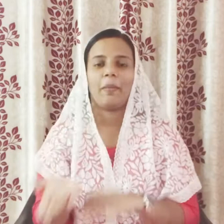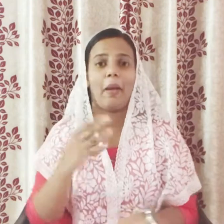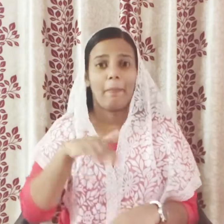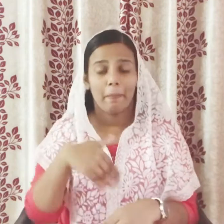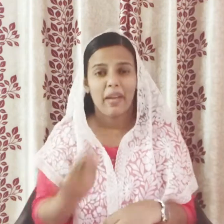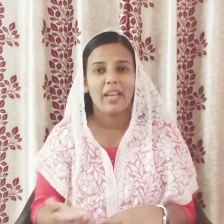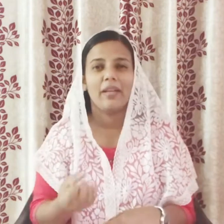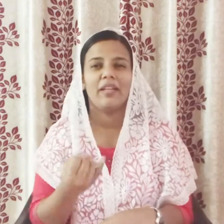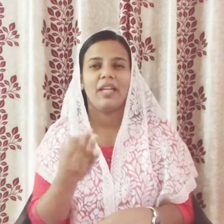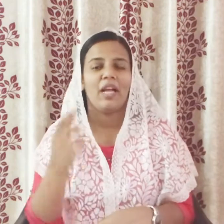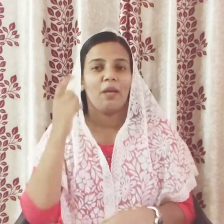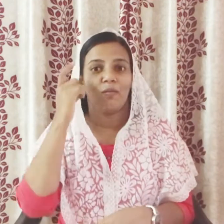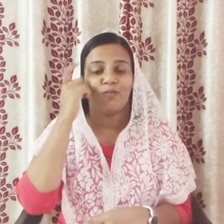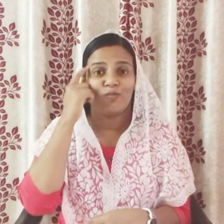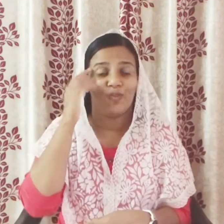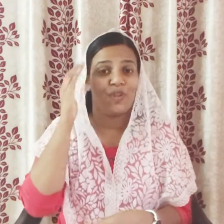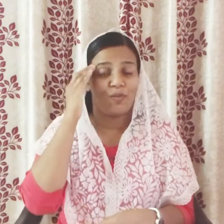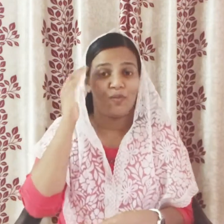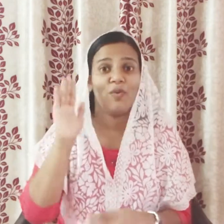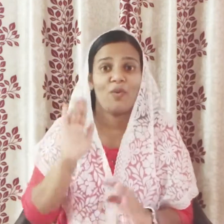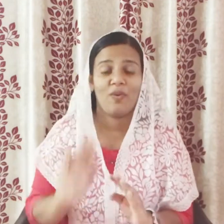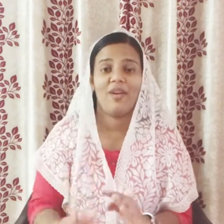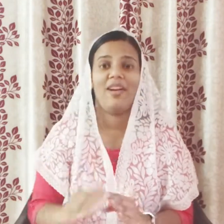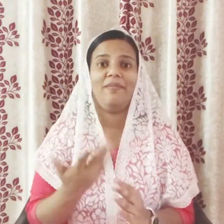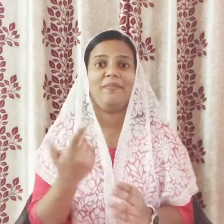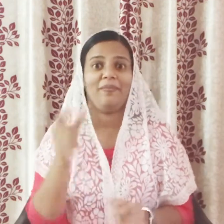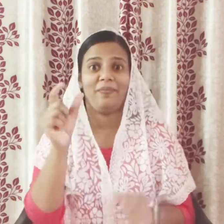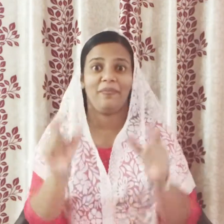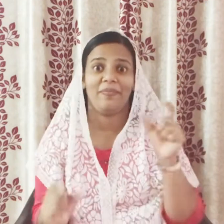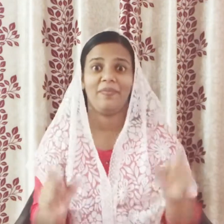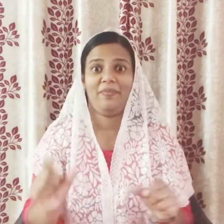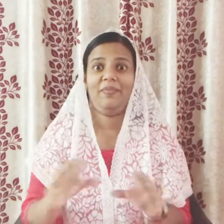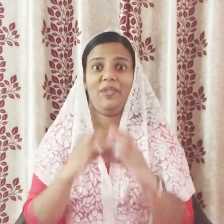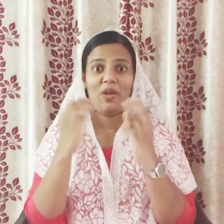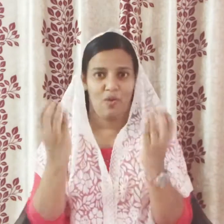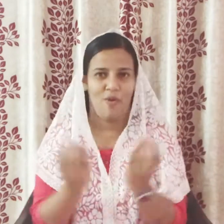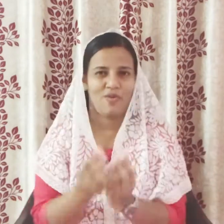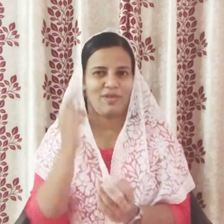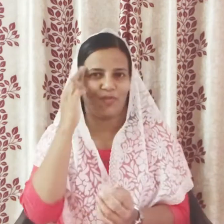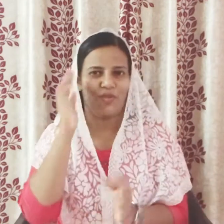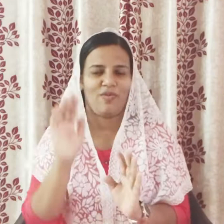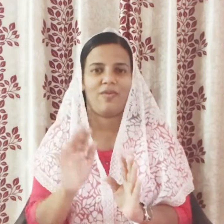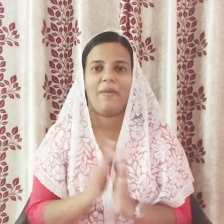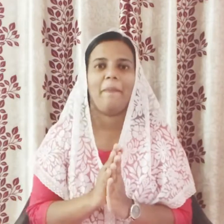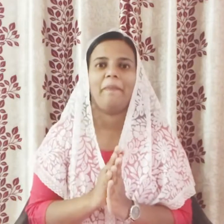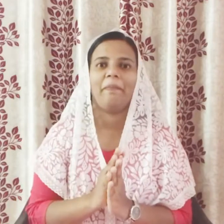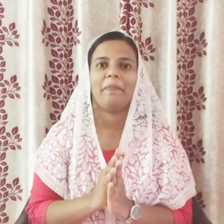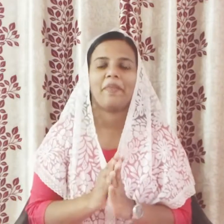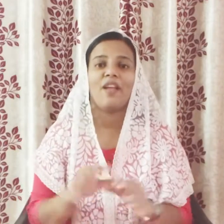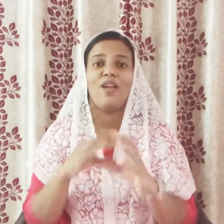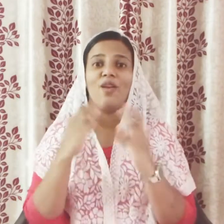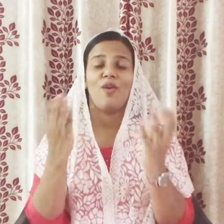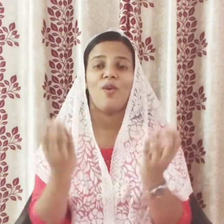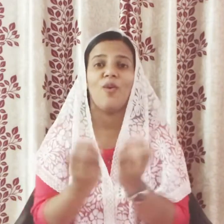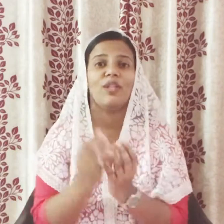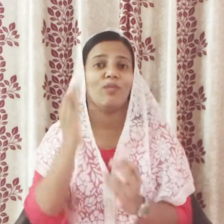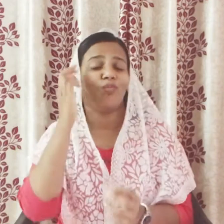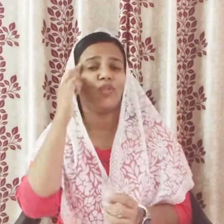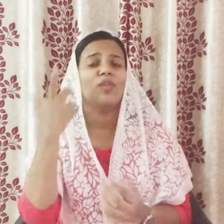അടുത്ത വാക്ക് പറയുന്നു, എന്നാൽ ബുദ്ധിമാന്മാർ, ആമൻ ഇവിടെ പറയുന്ന ബുദ്ധിമാന്മാർ ലോകത്തിലുള്ള ബുദ്ധിമാന്മാരെ കുറിച്ചല്ല. ലോകത്തിലുള്ള ബുദ്ധി പറയുന്നത്